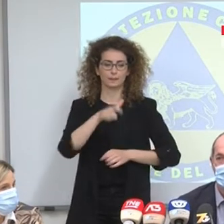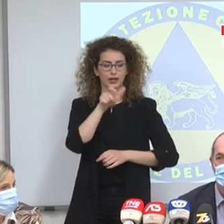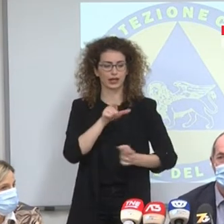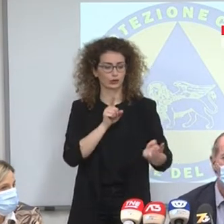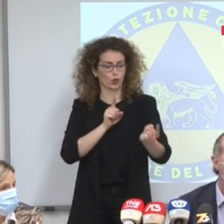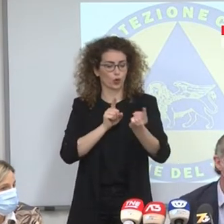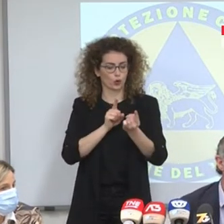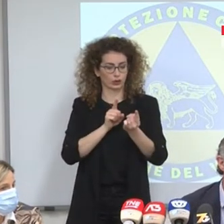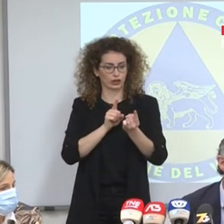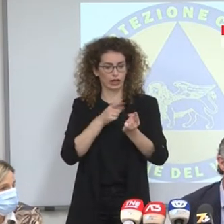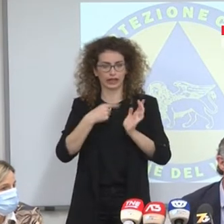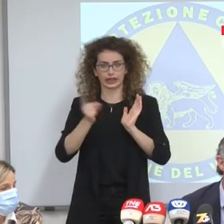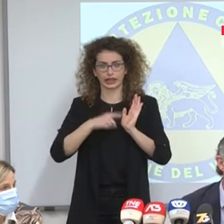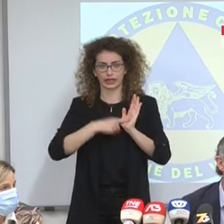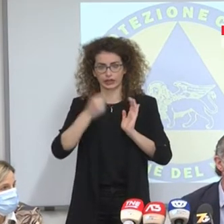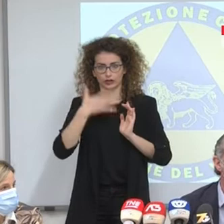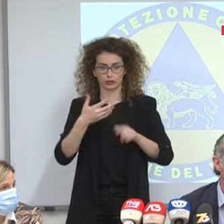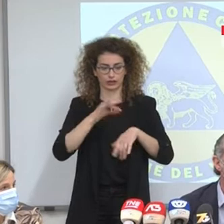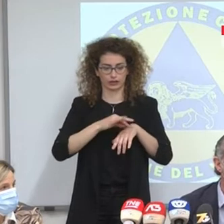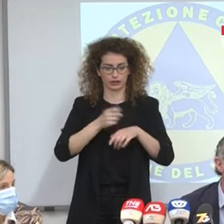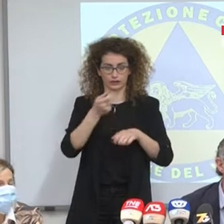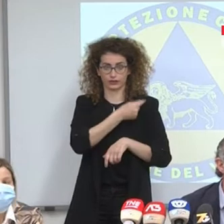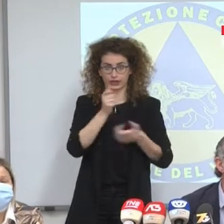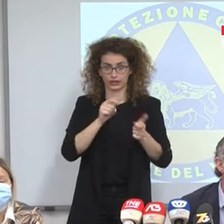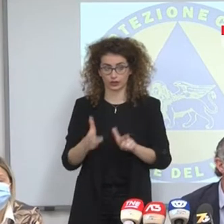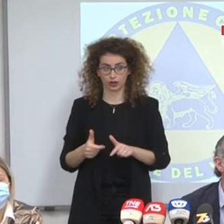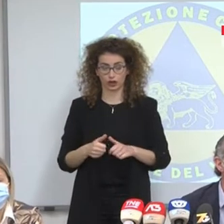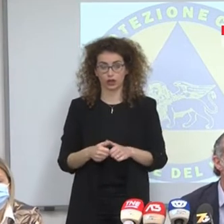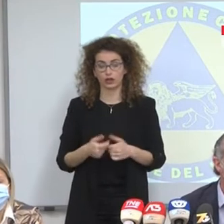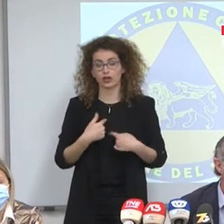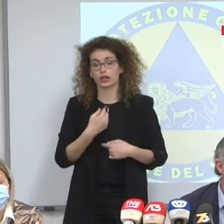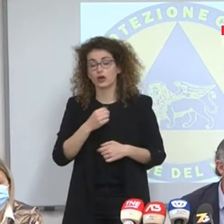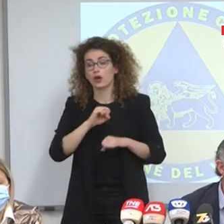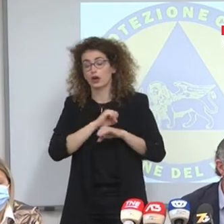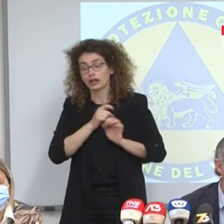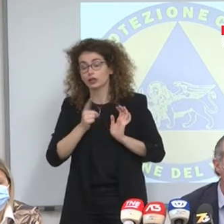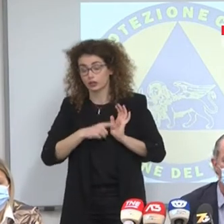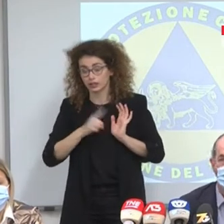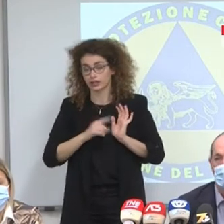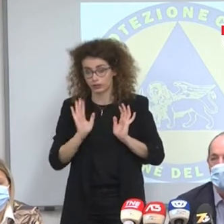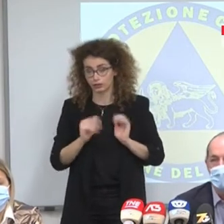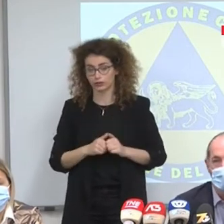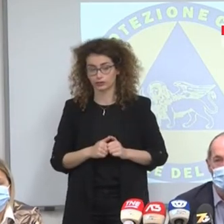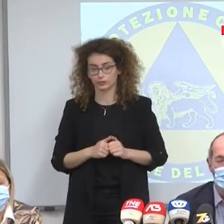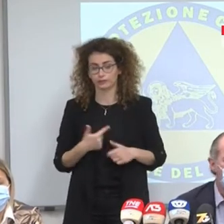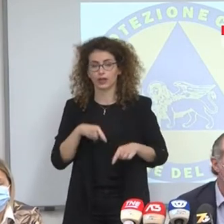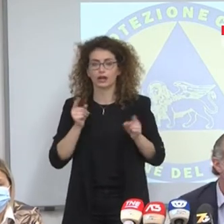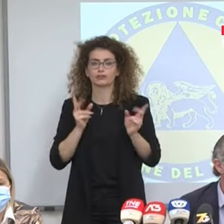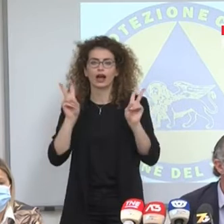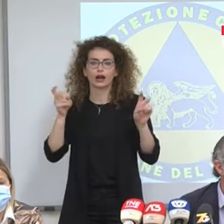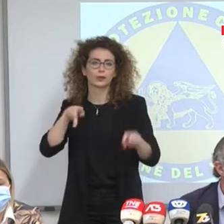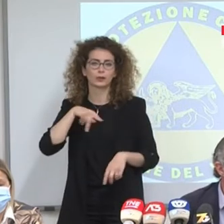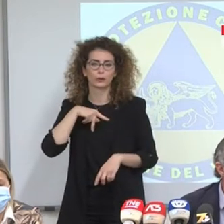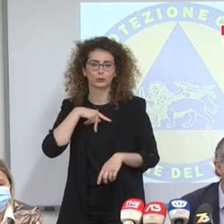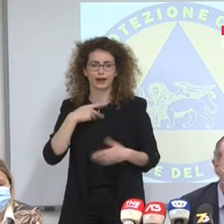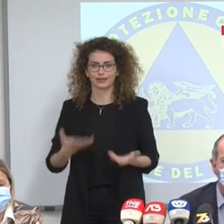assistito sapere se il medico che lo cura, l'operatore, è vaccinato o no? Io penso che sia un suo diritto, Però qui c'è un tema di privacy che,